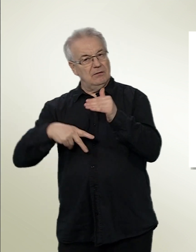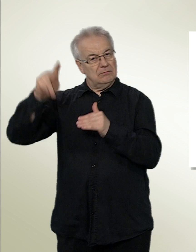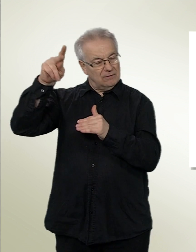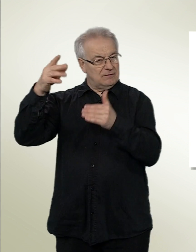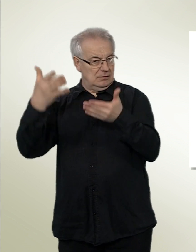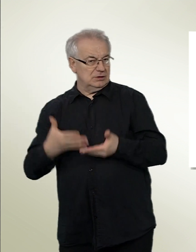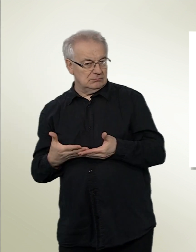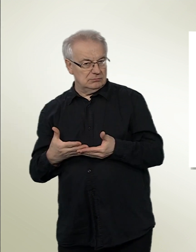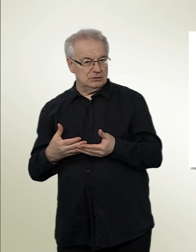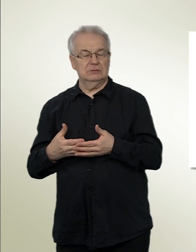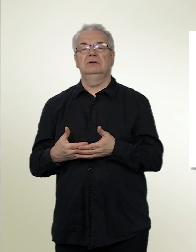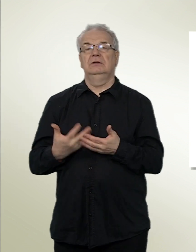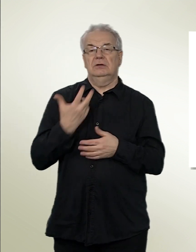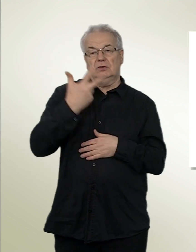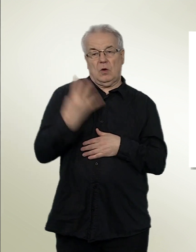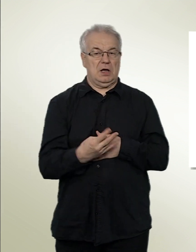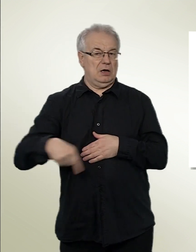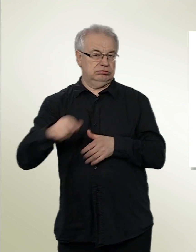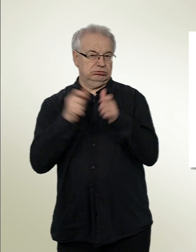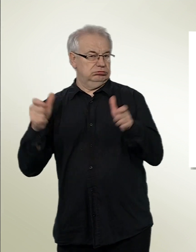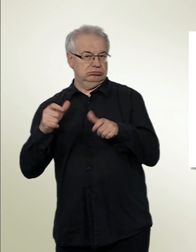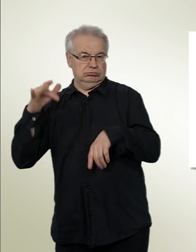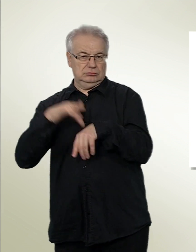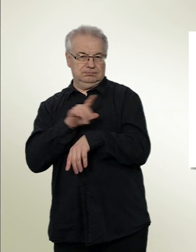000 francs. 3/4 d'entre elles en seront donc exemptées.